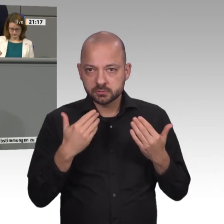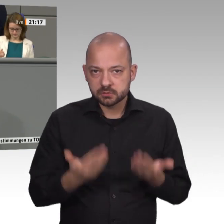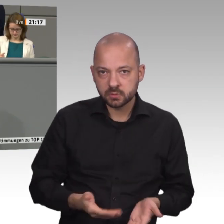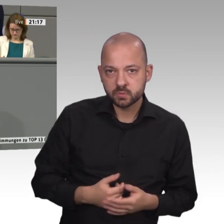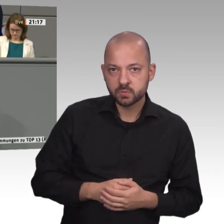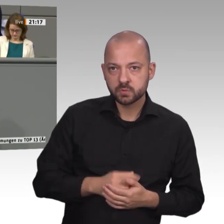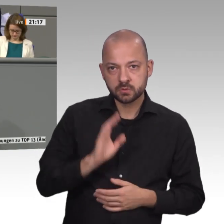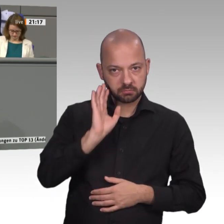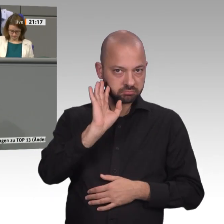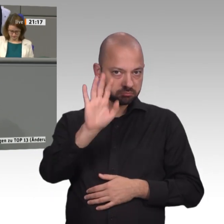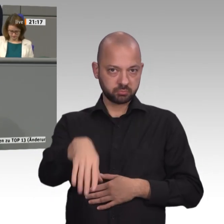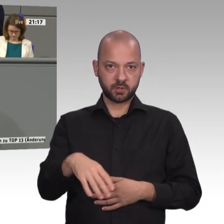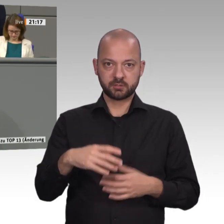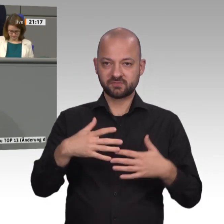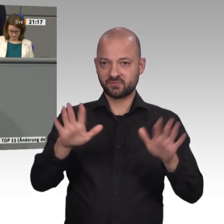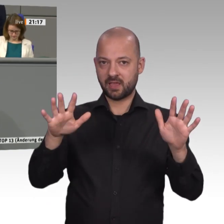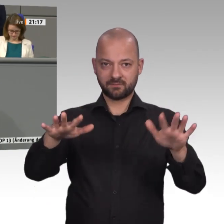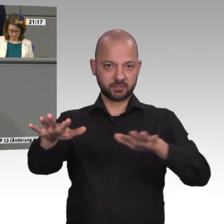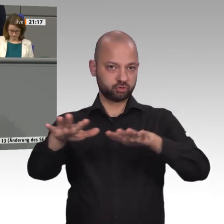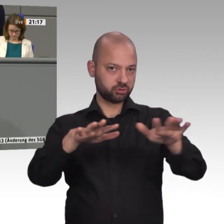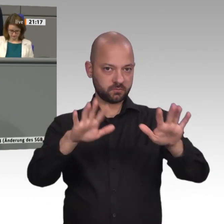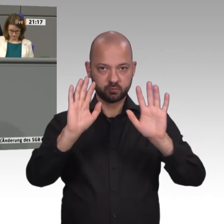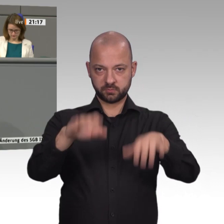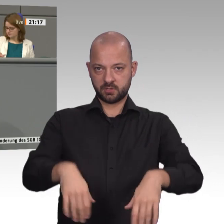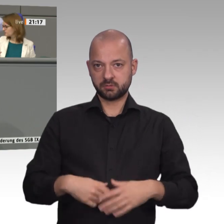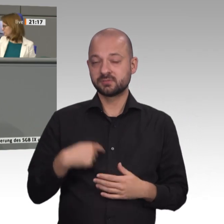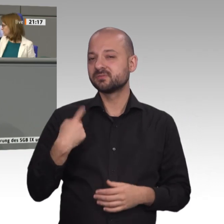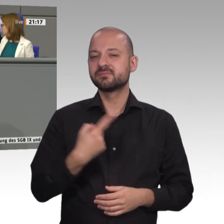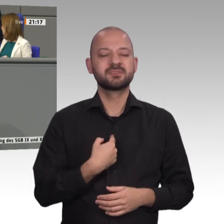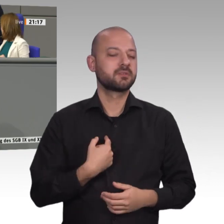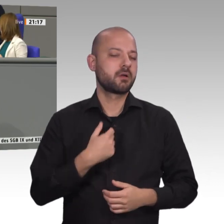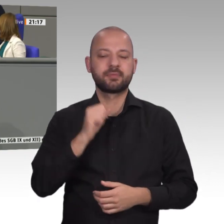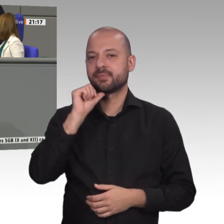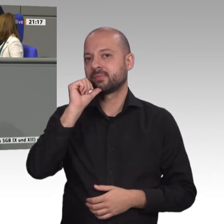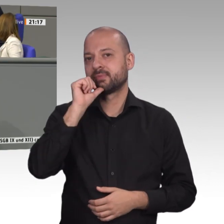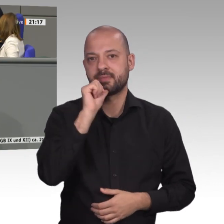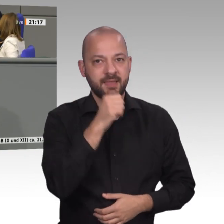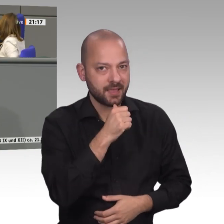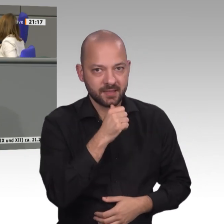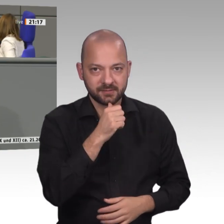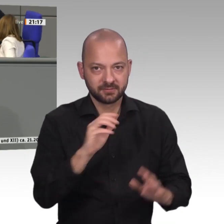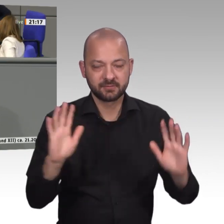Ausgleichsabgabe deutlich zu erhöhen, weil nur das den Anreiz und die Verpflichtung